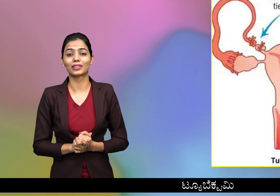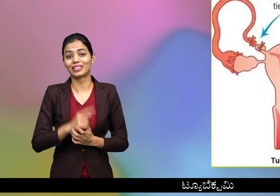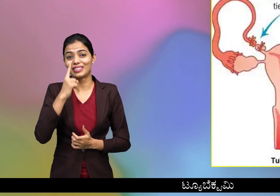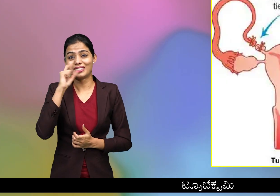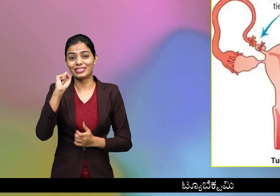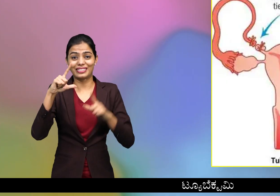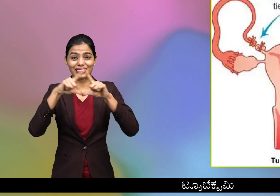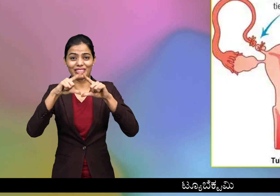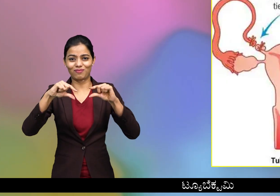ಟ್ಯೂಬೆಕ್ಟಮಿ.